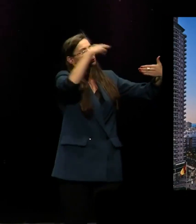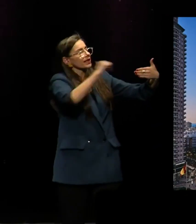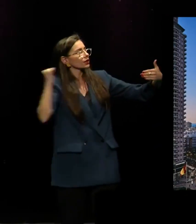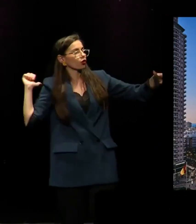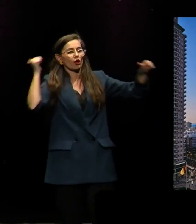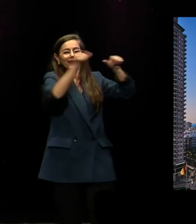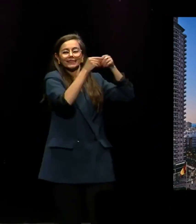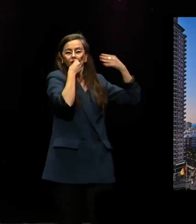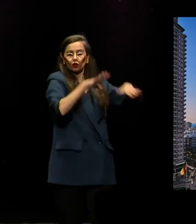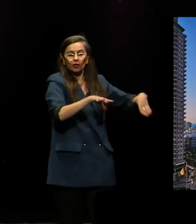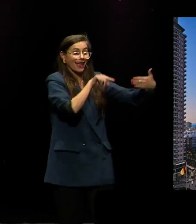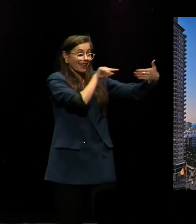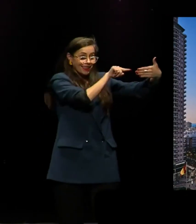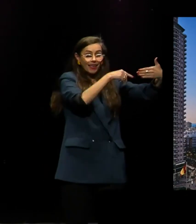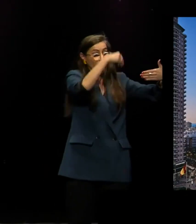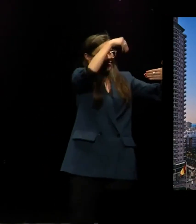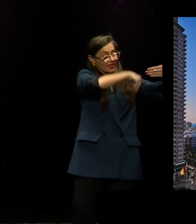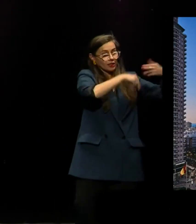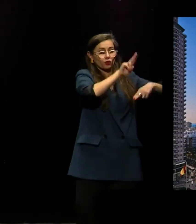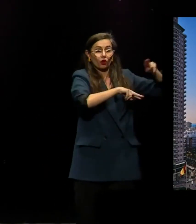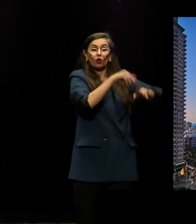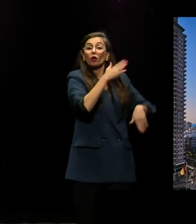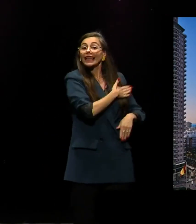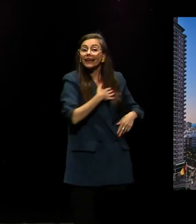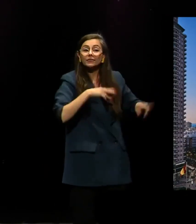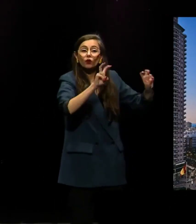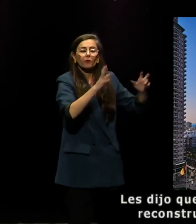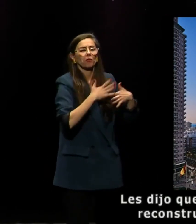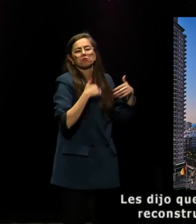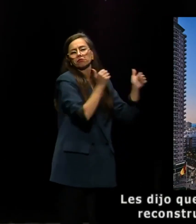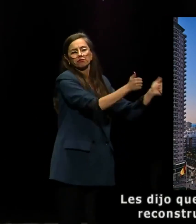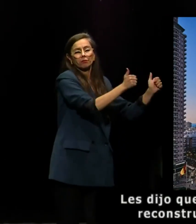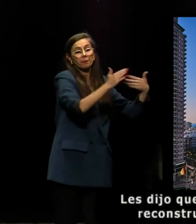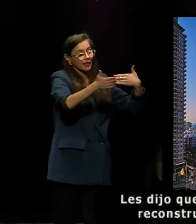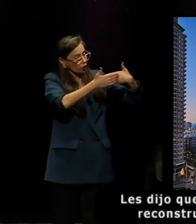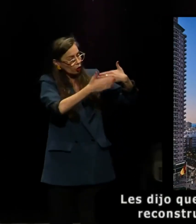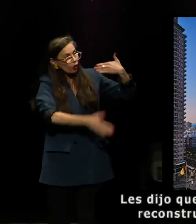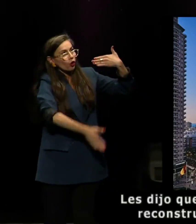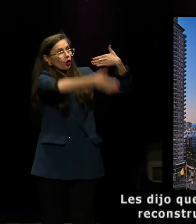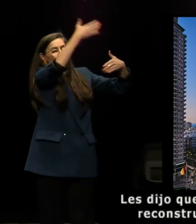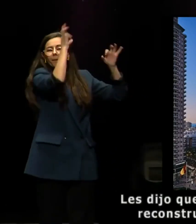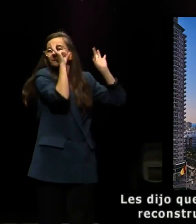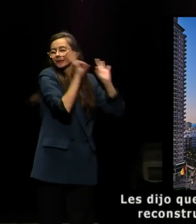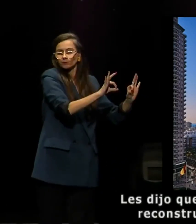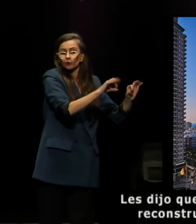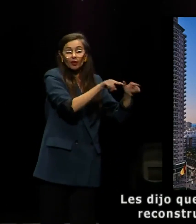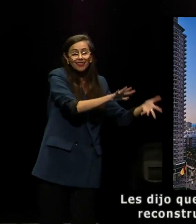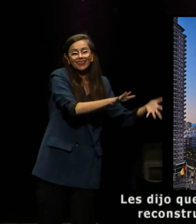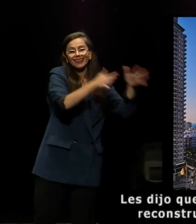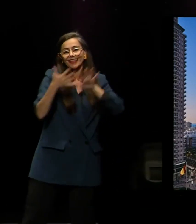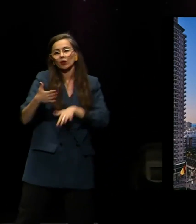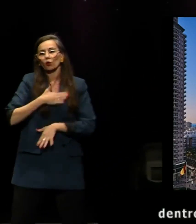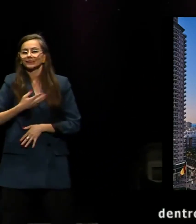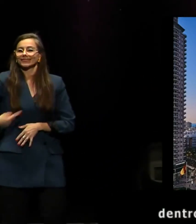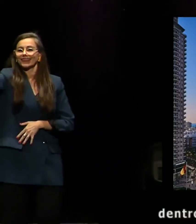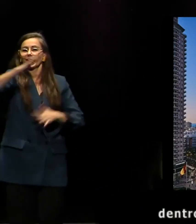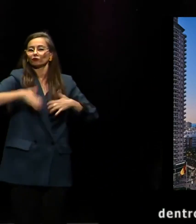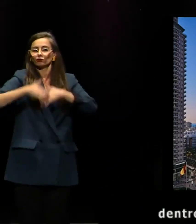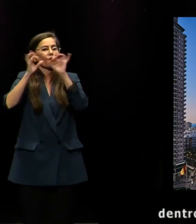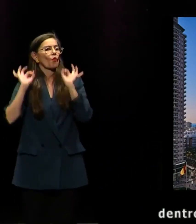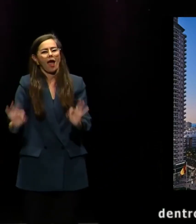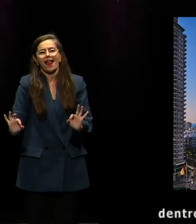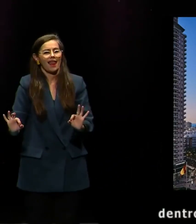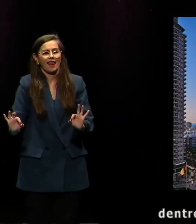no destruir la fachada, porque la fachada es la historia de esta ciudad. pertenece a la historia de esta ciudad.